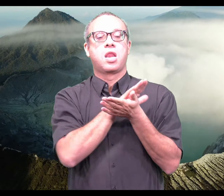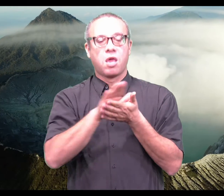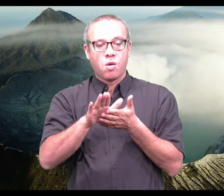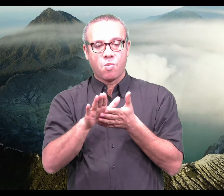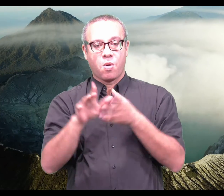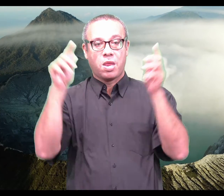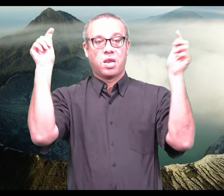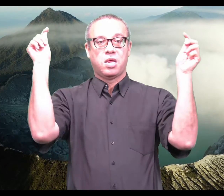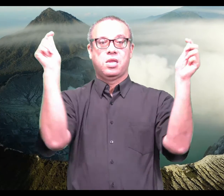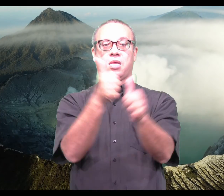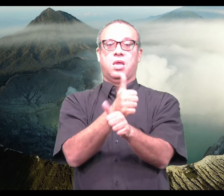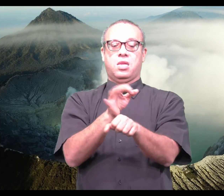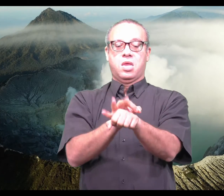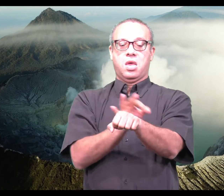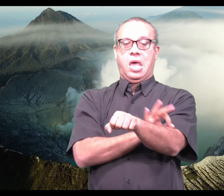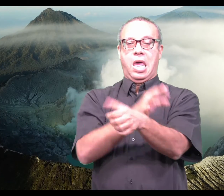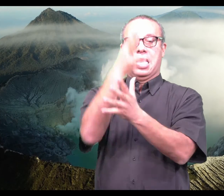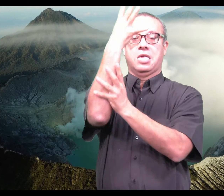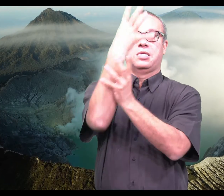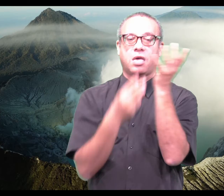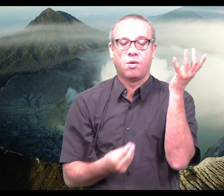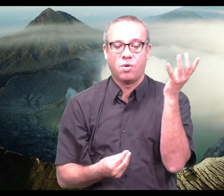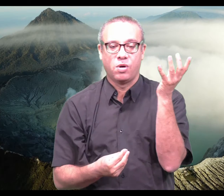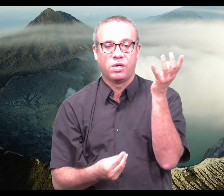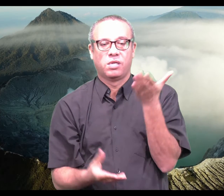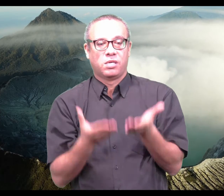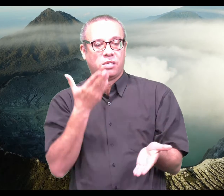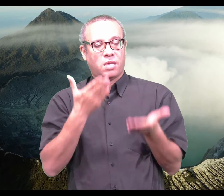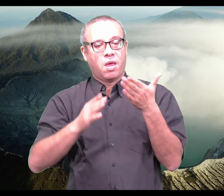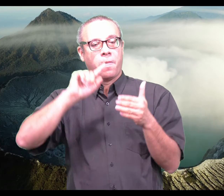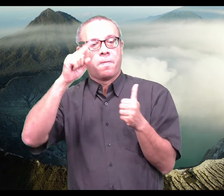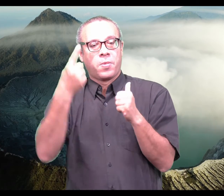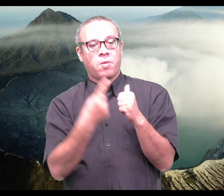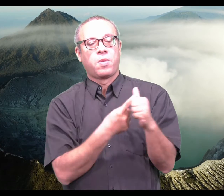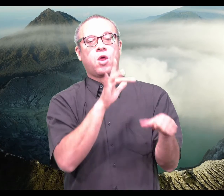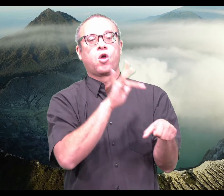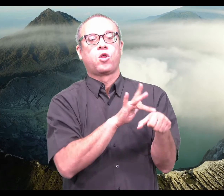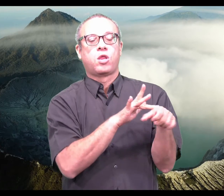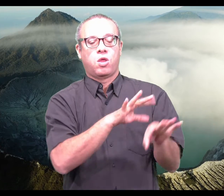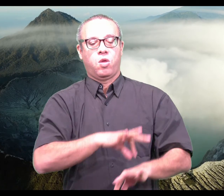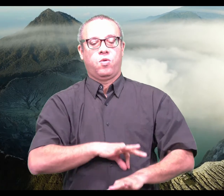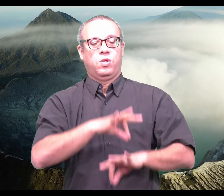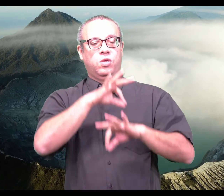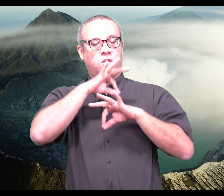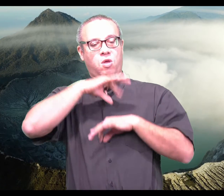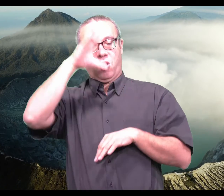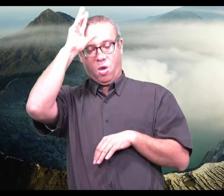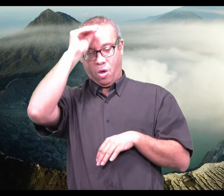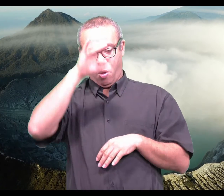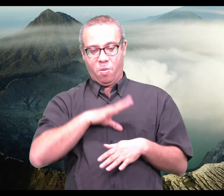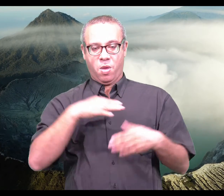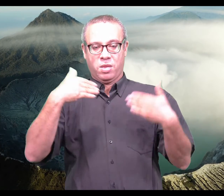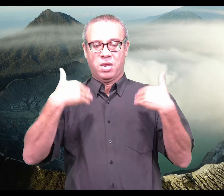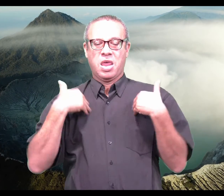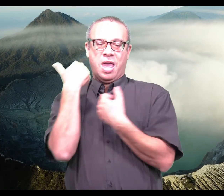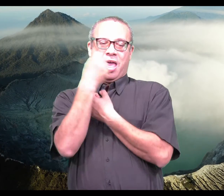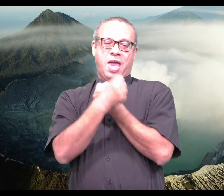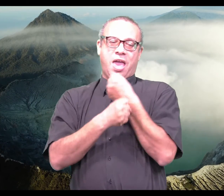al instante su lepra desapareció. Probablemente este fue el primer contacto físico que este hombre recibía en años. Y es